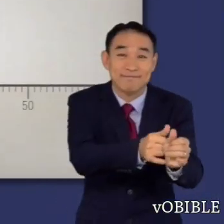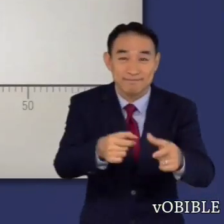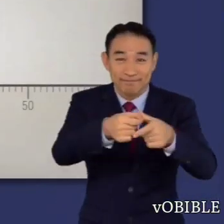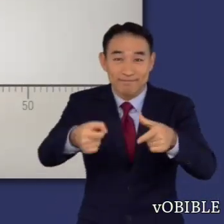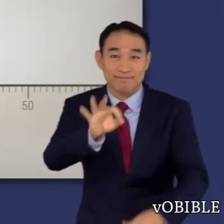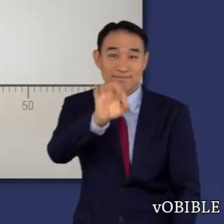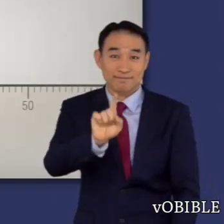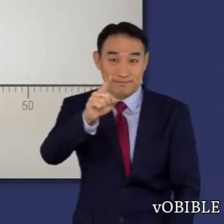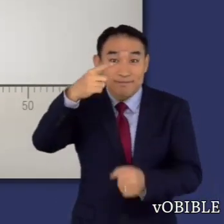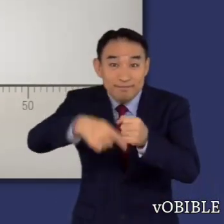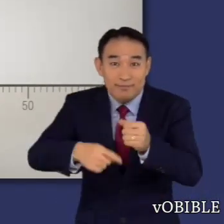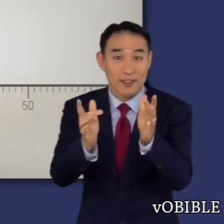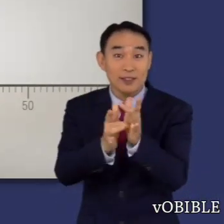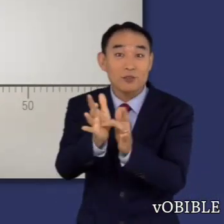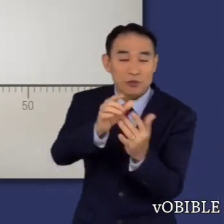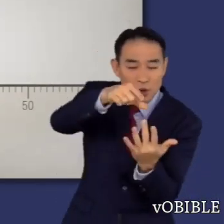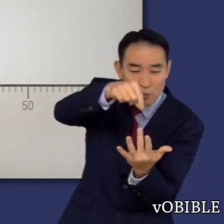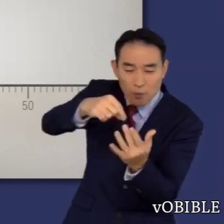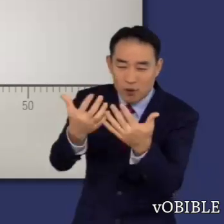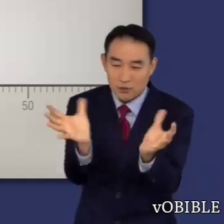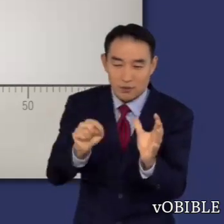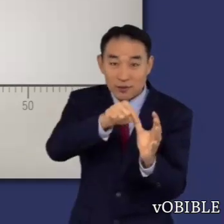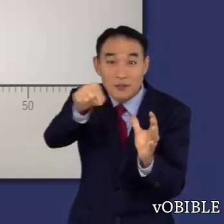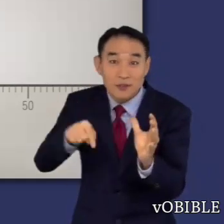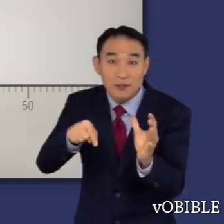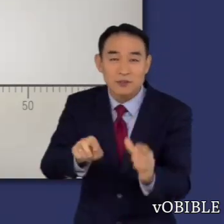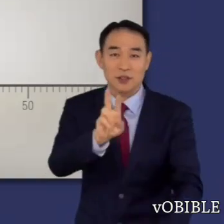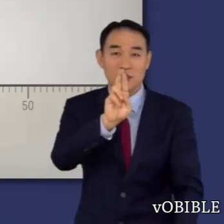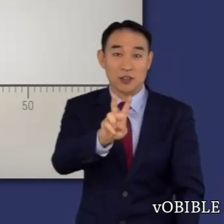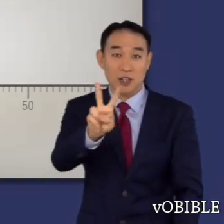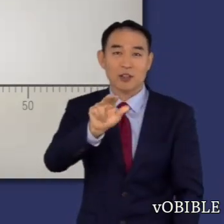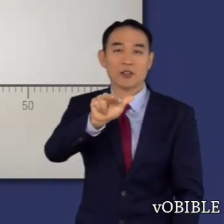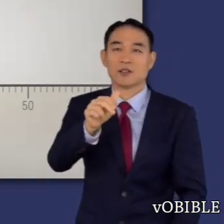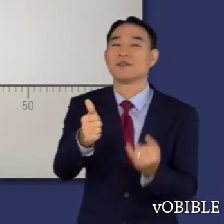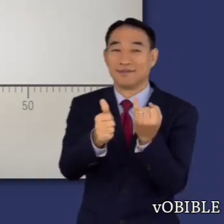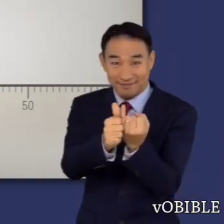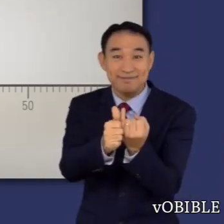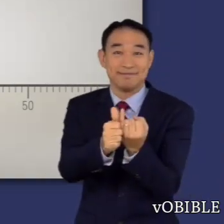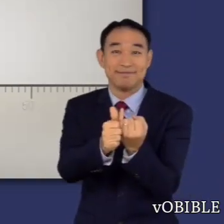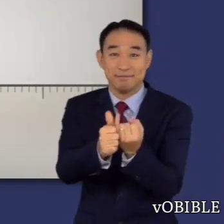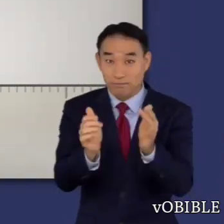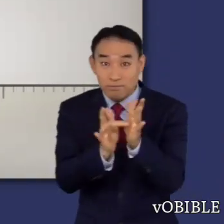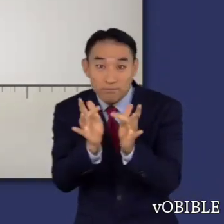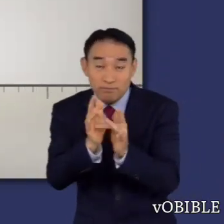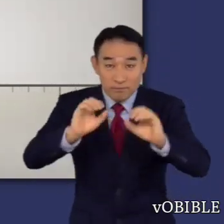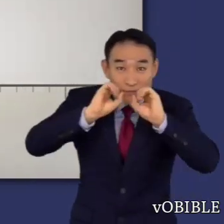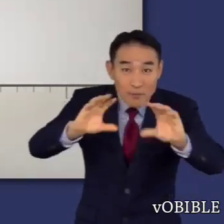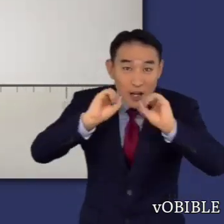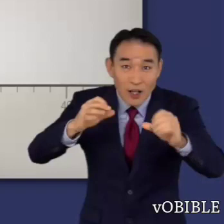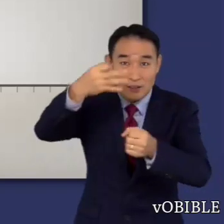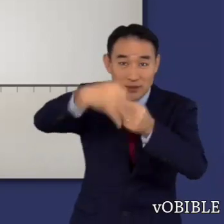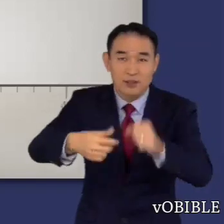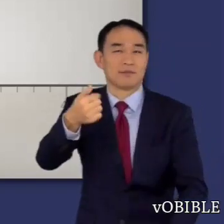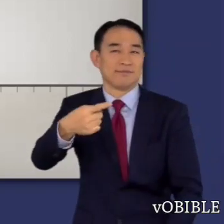元31年五旬节后，马太被选为十二使徒之一。耶稣传道的三年半